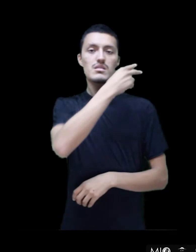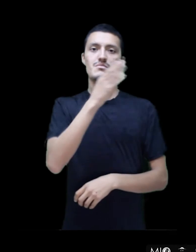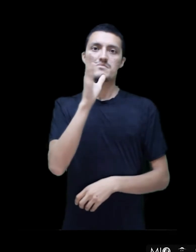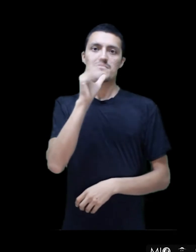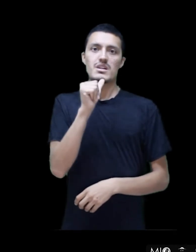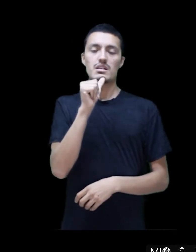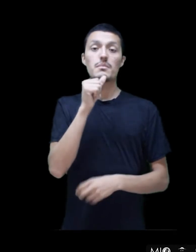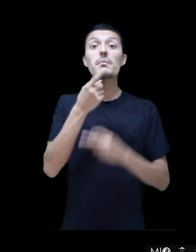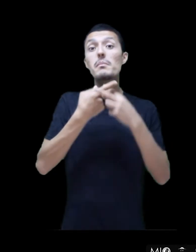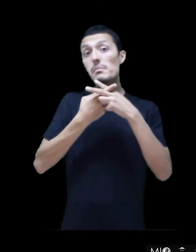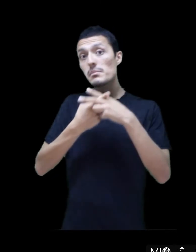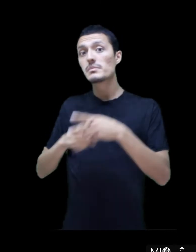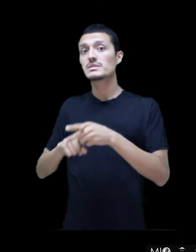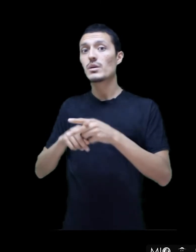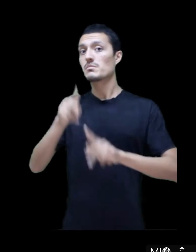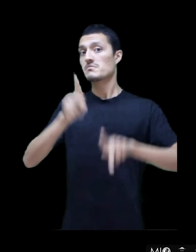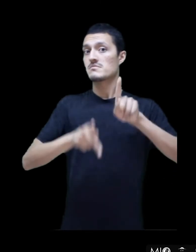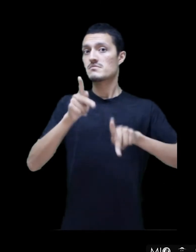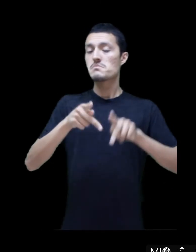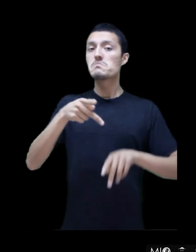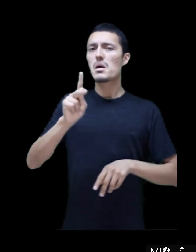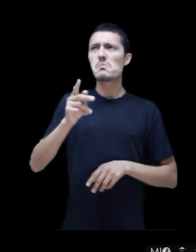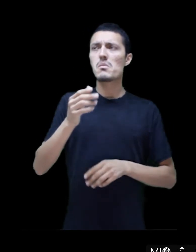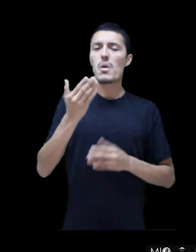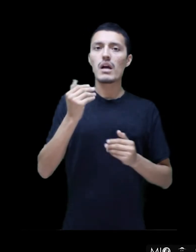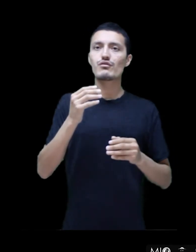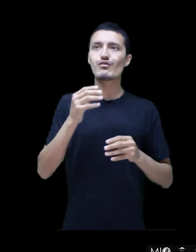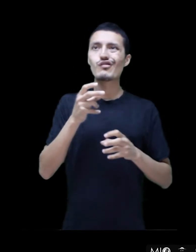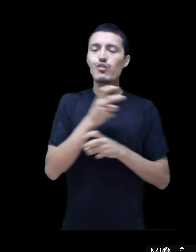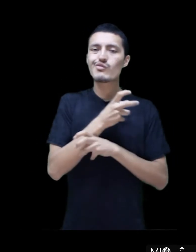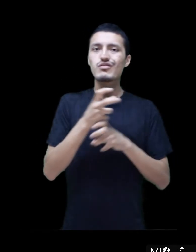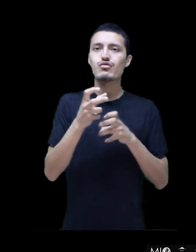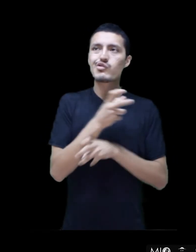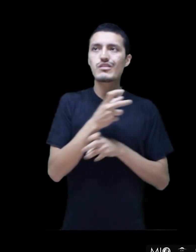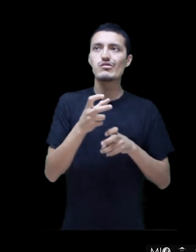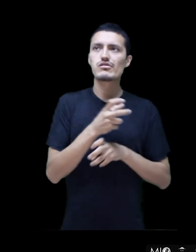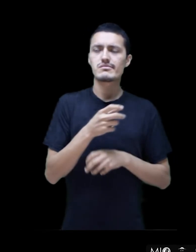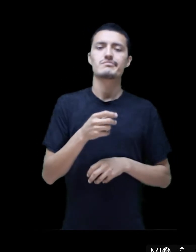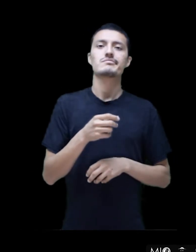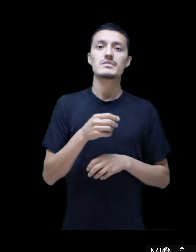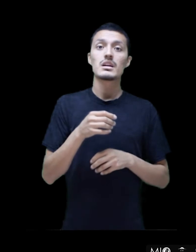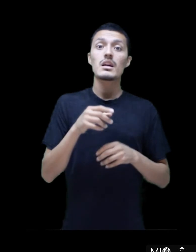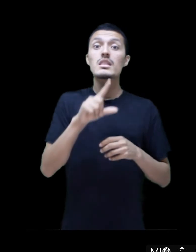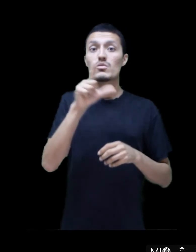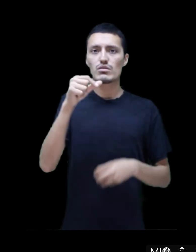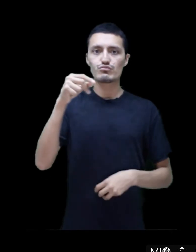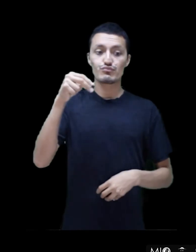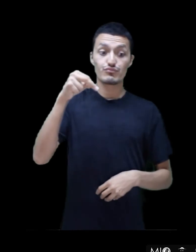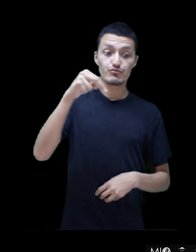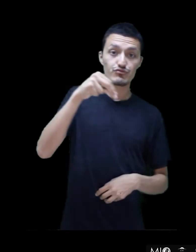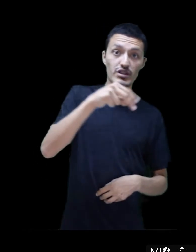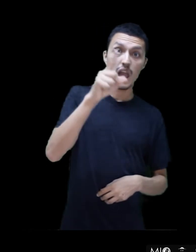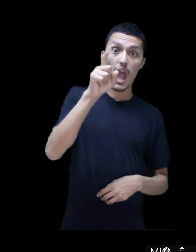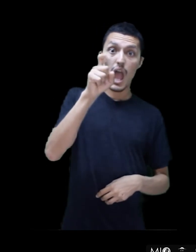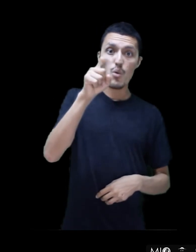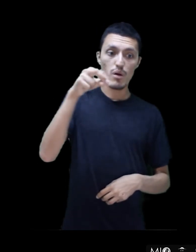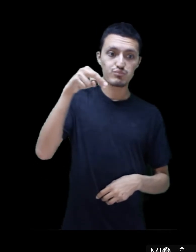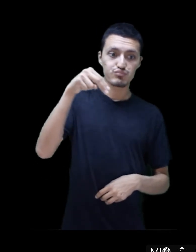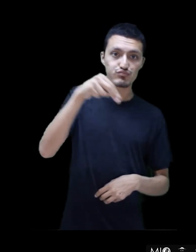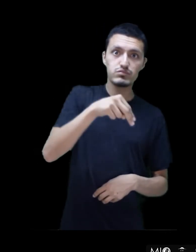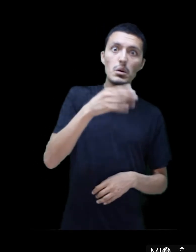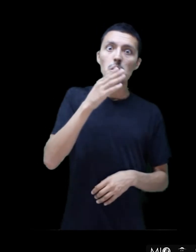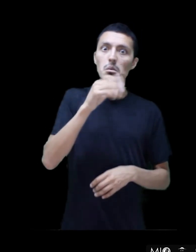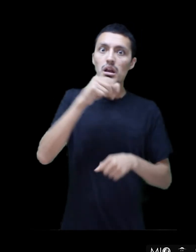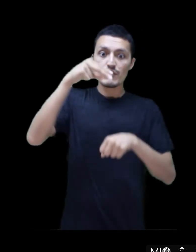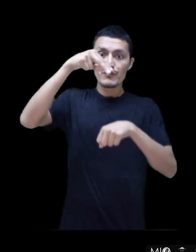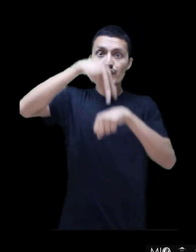Al principio habló, pero sin sentido. Enseguida se humedeció dentro del agua, pero no